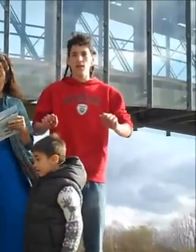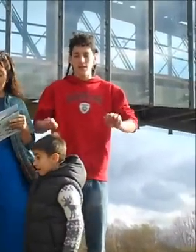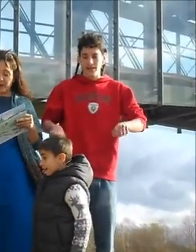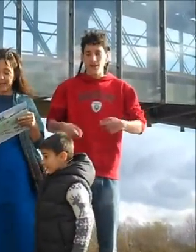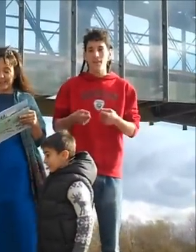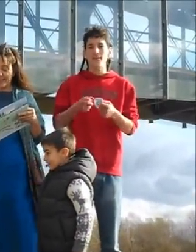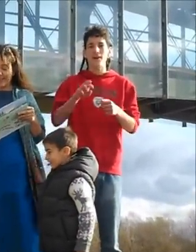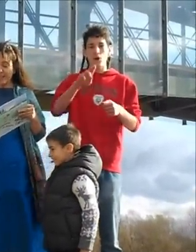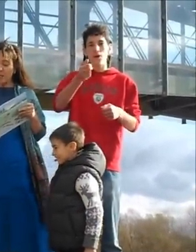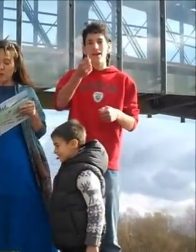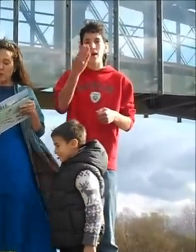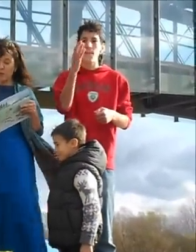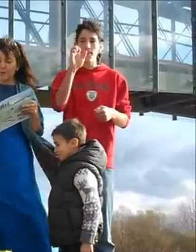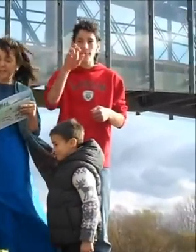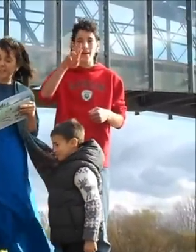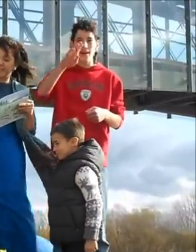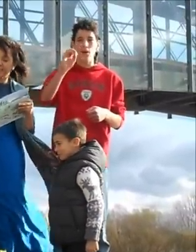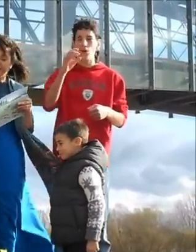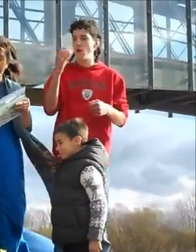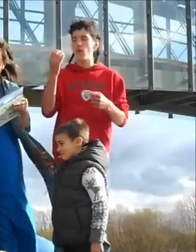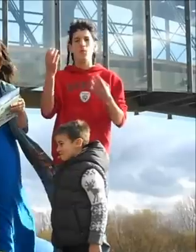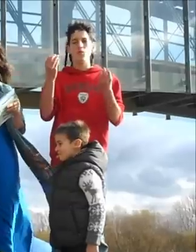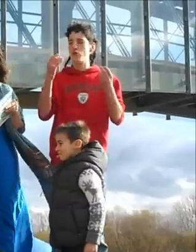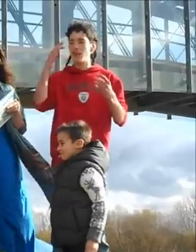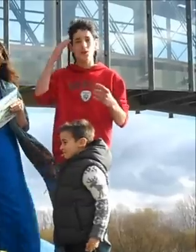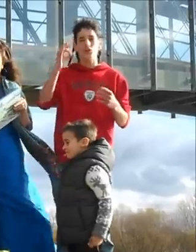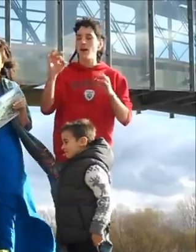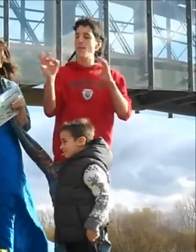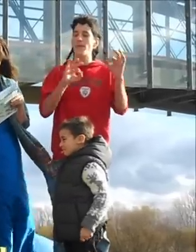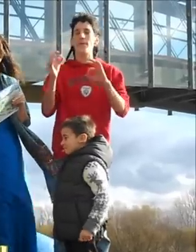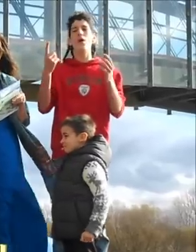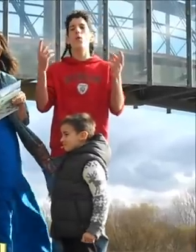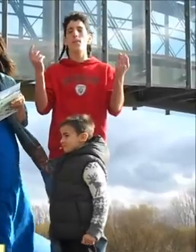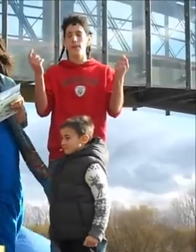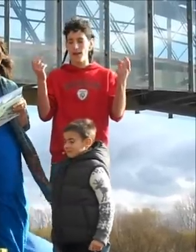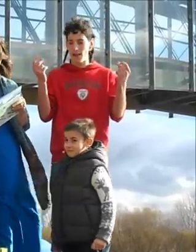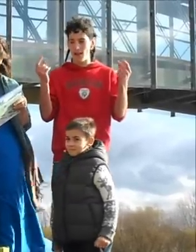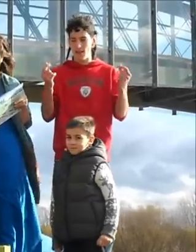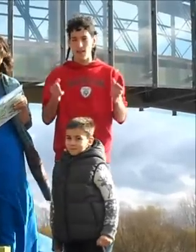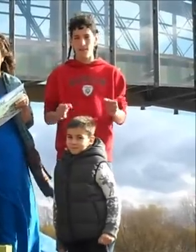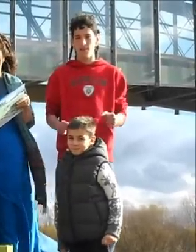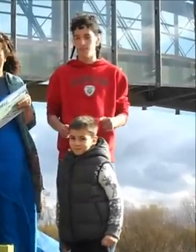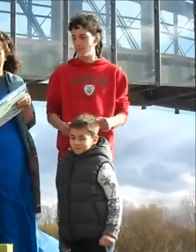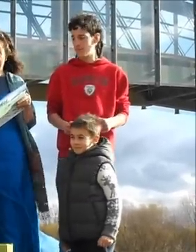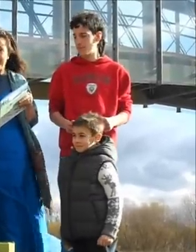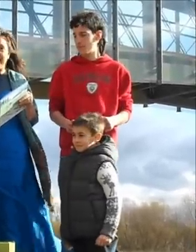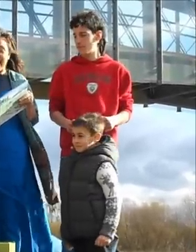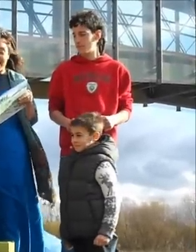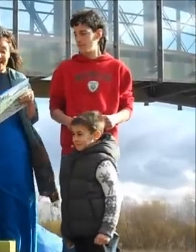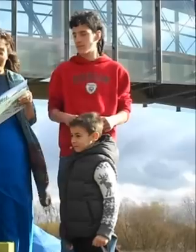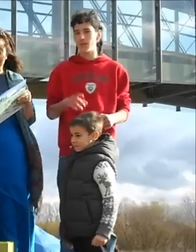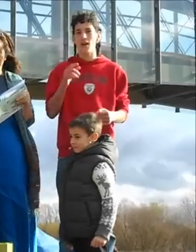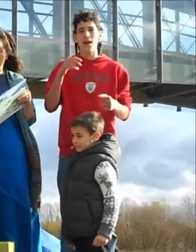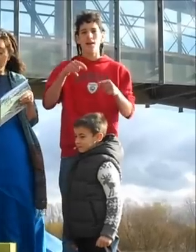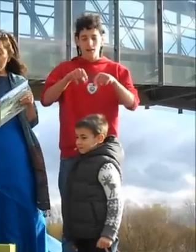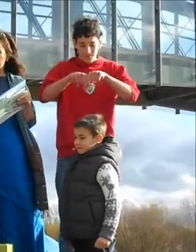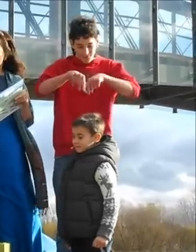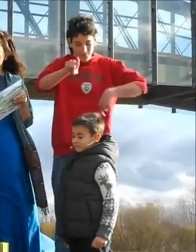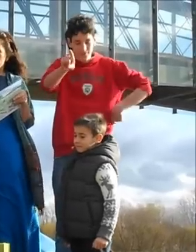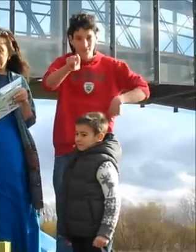Zapatari raperoek ilusioz beterik dantza koreografia daukate prestaturik.